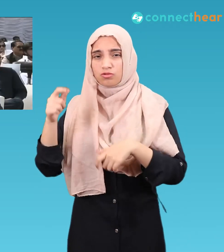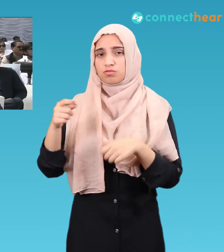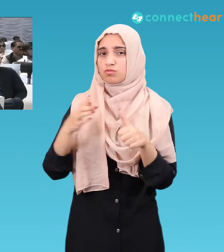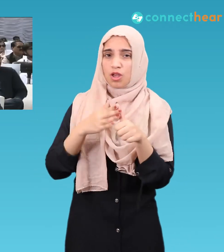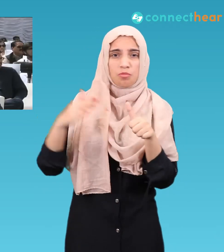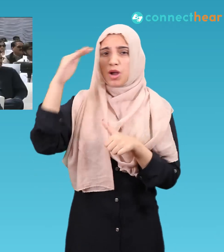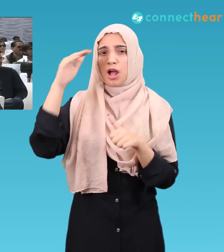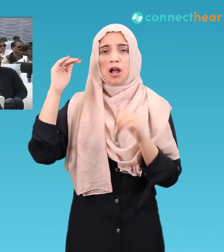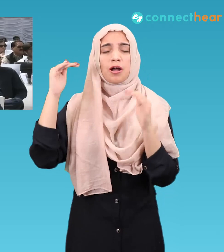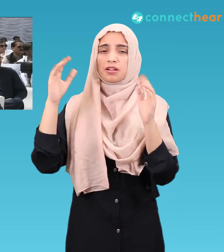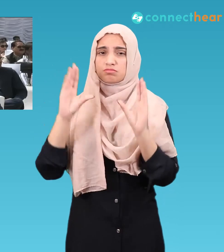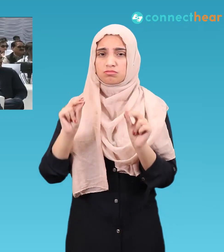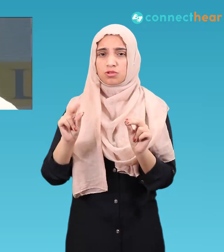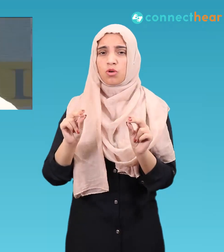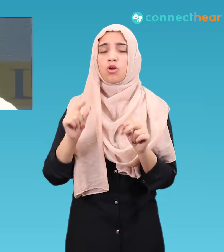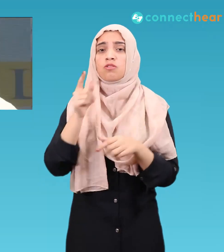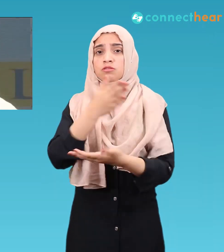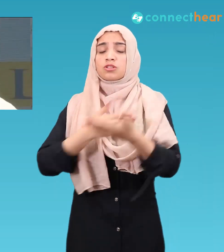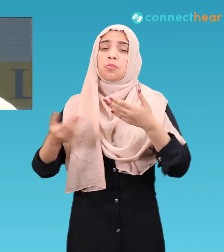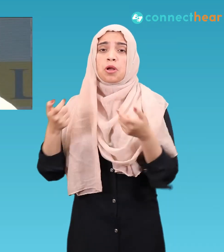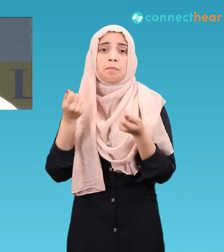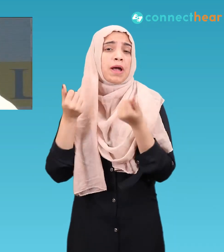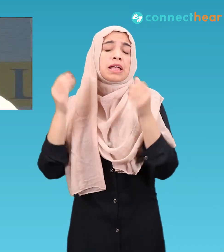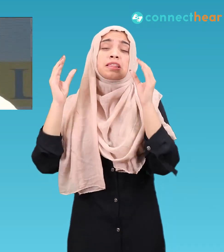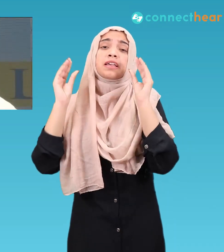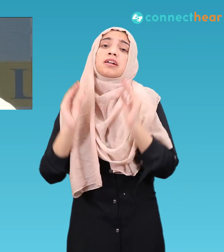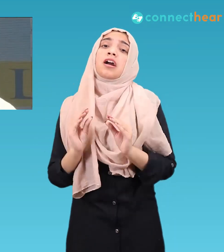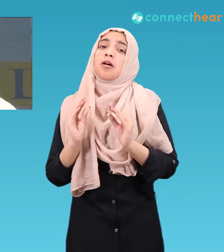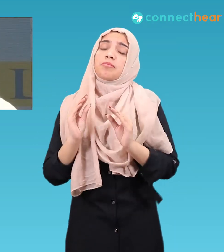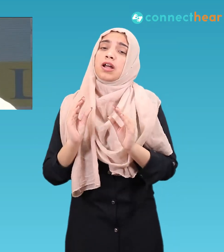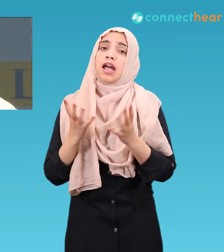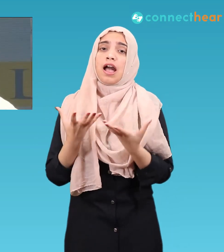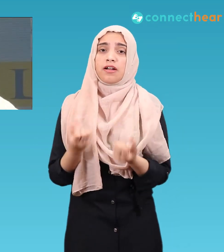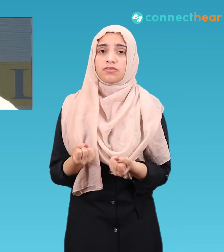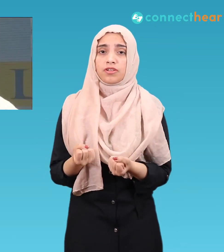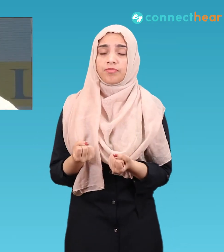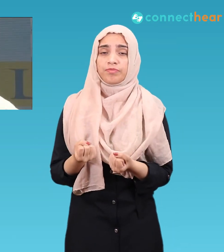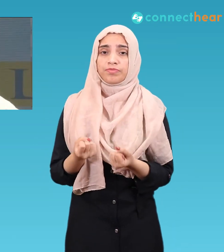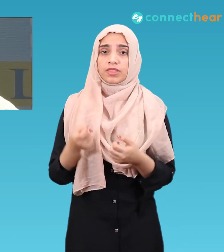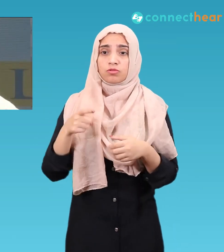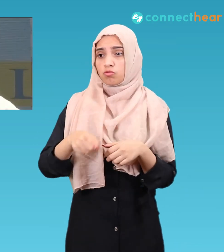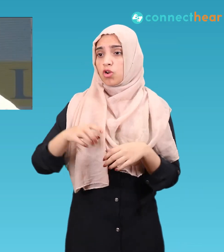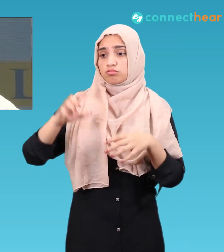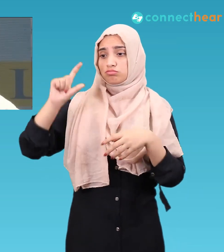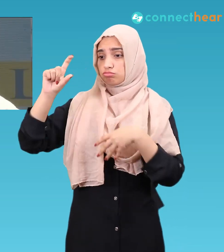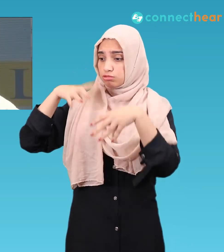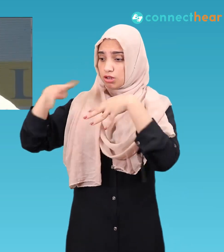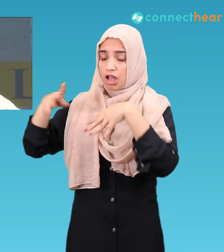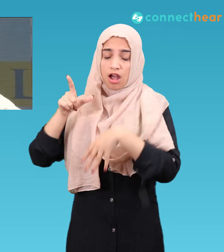इनके लिए कि ये कभी भी इतना पैसा इनके पास हो कि अपना घर ख़रीद सके शहरों में। तो